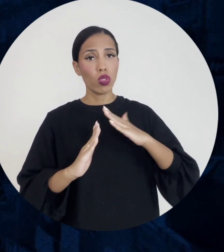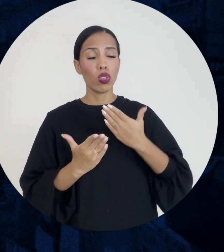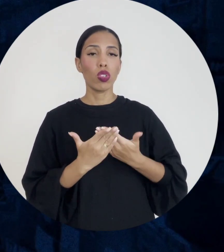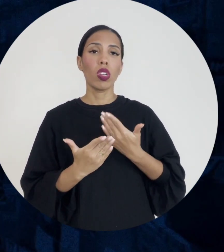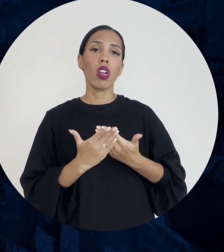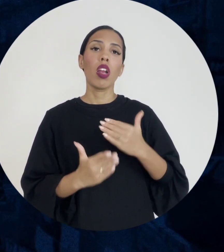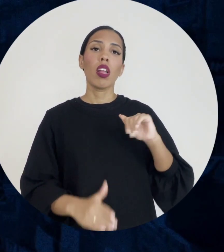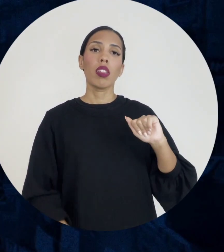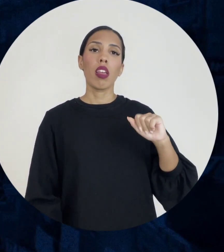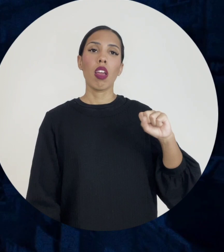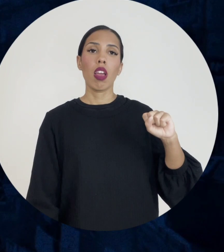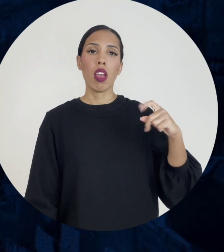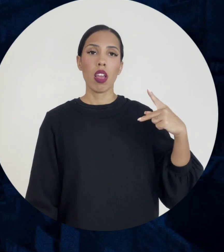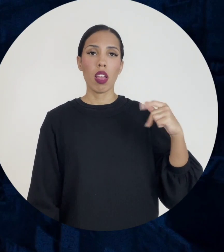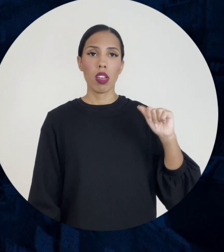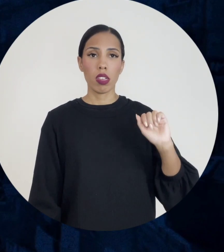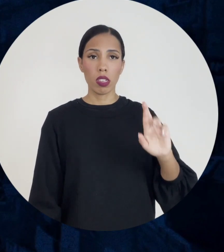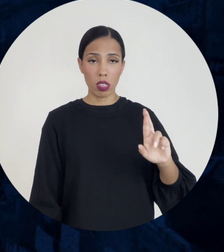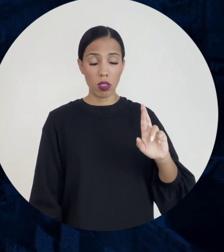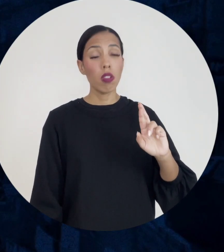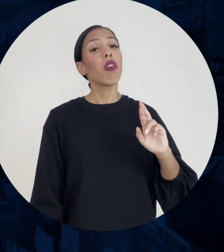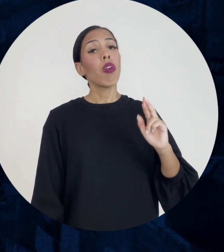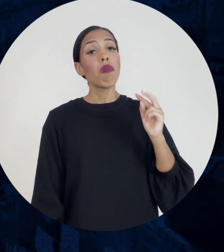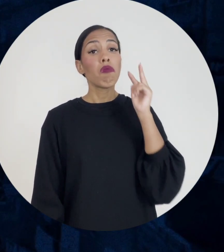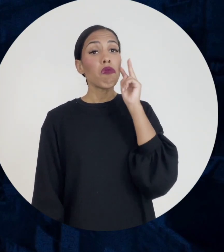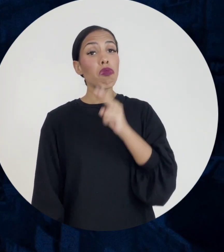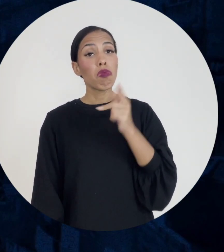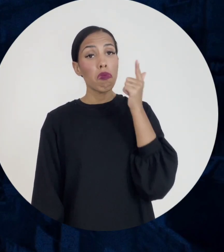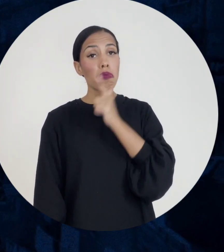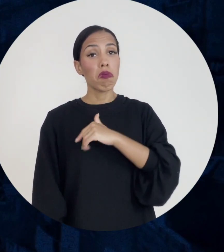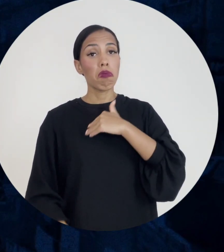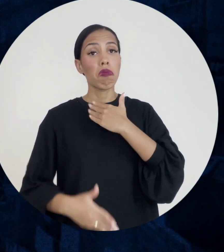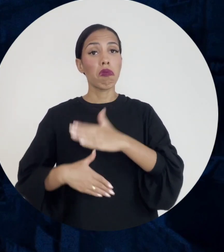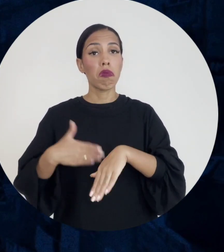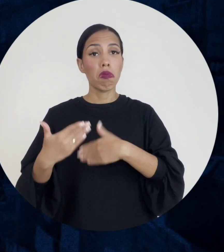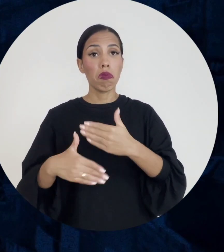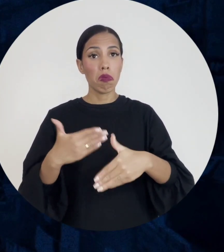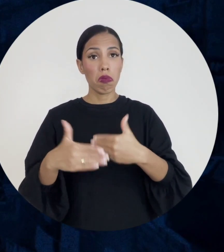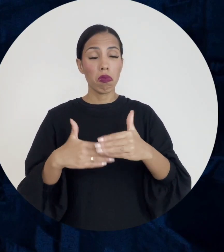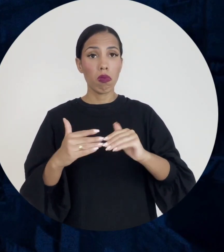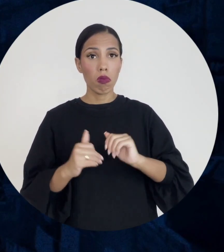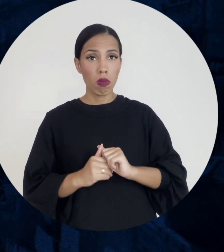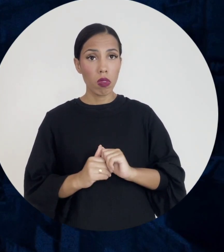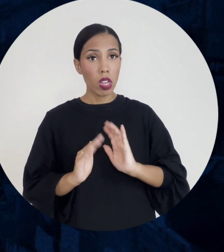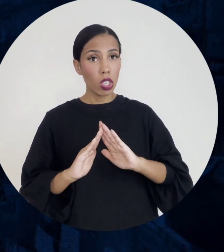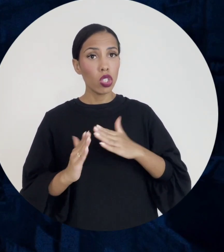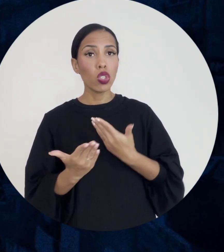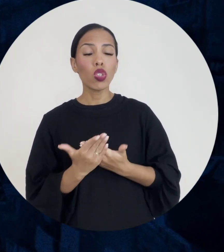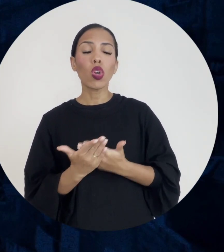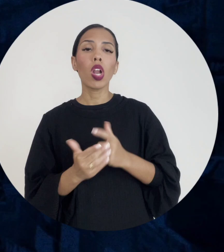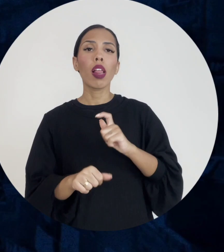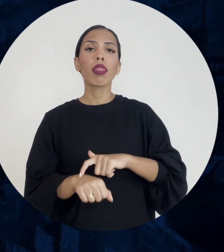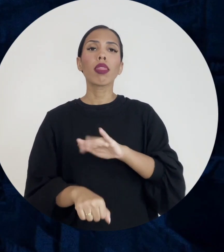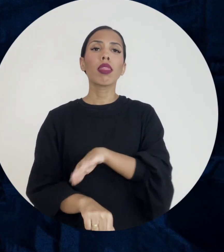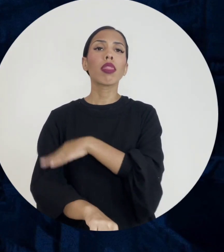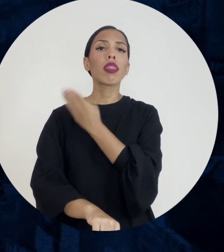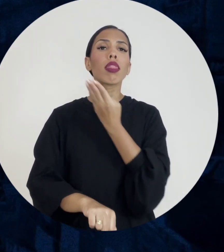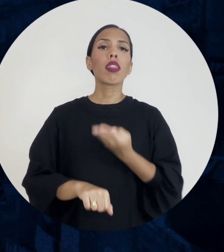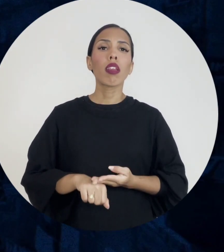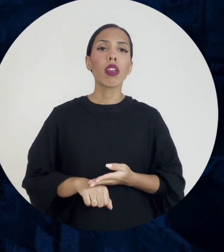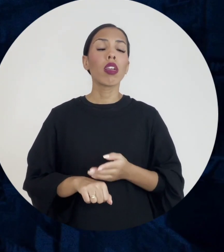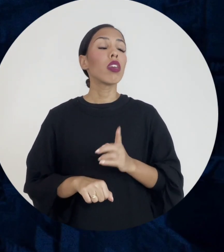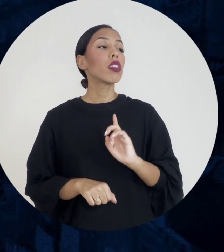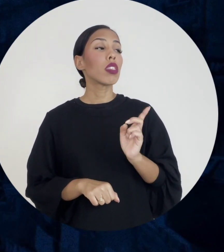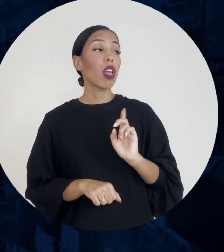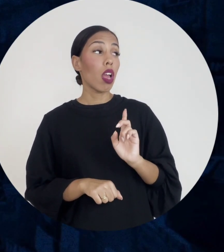ASPA, né? Viu que a coisa engrenou. E a escolinha era um tempo integral, meio período? Não, era na parte